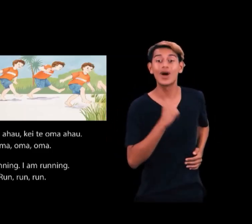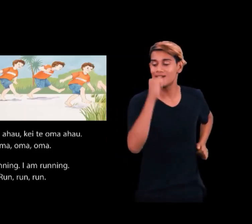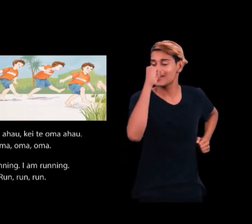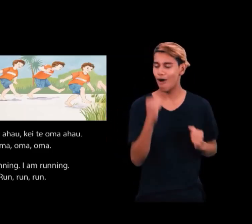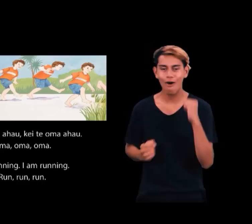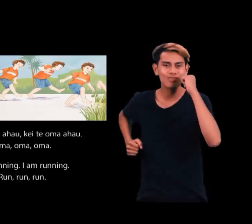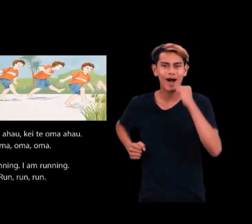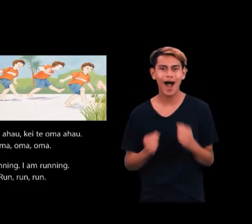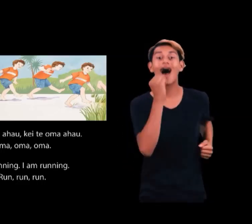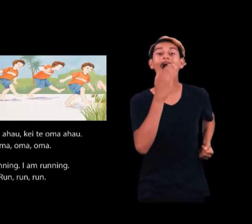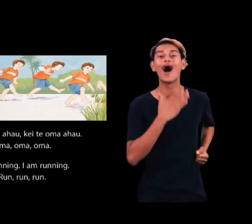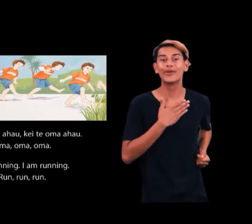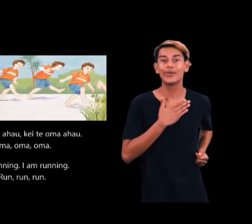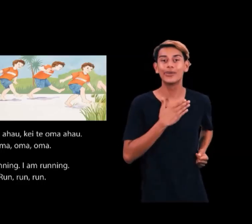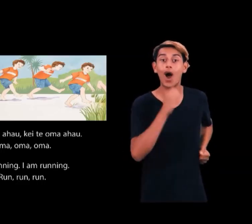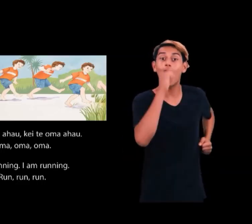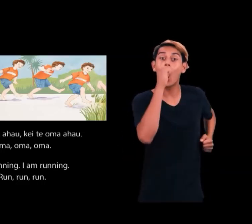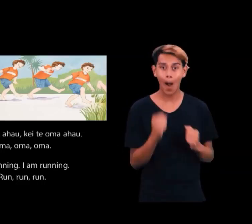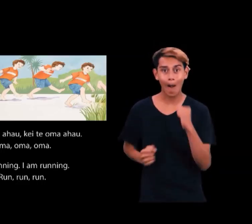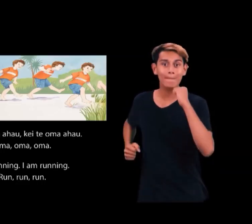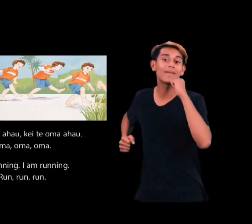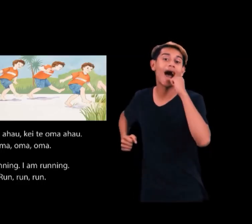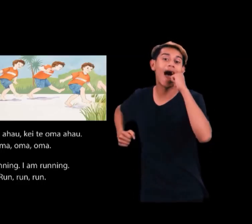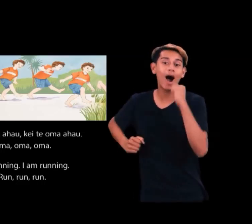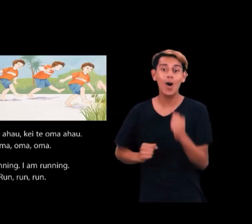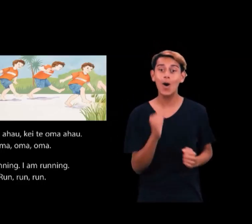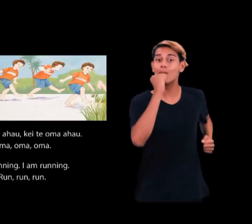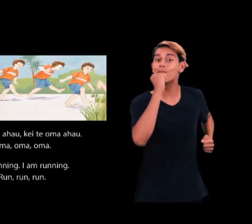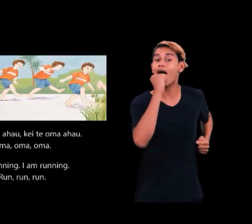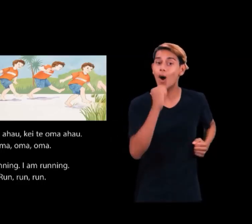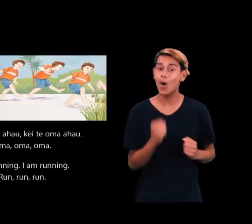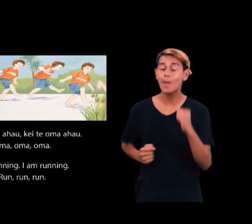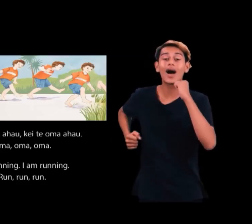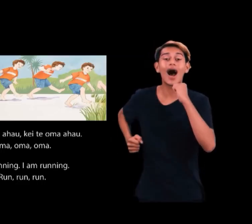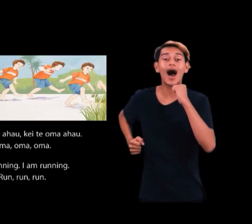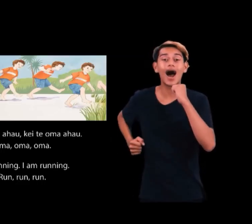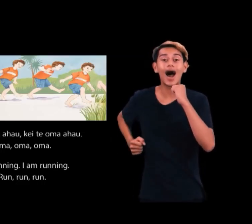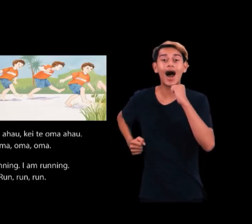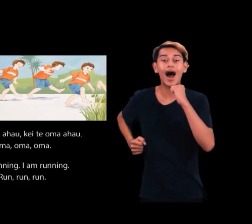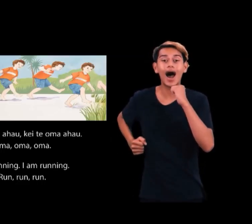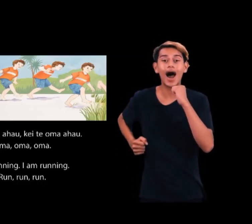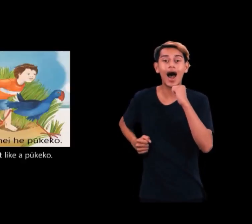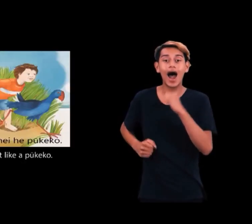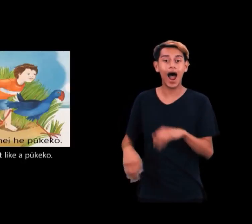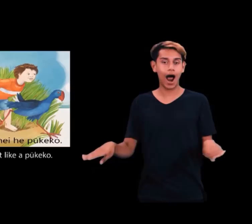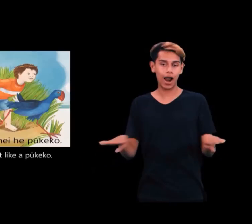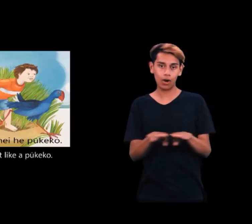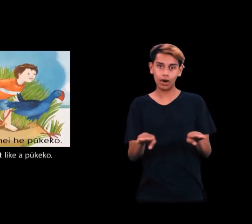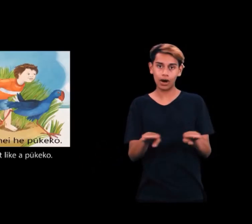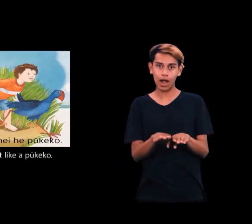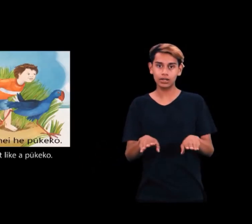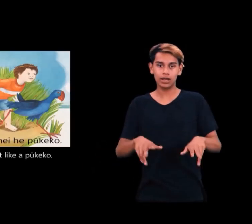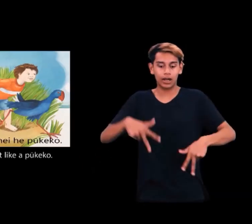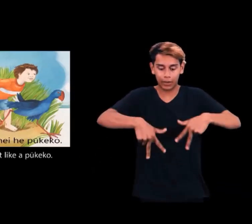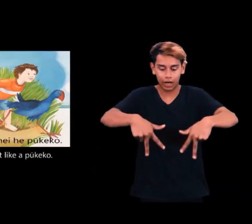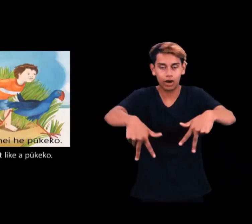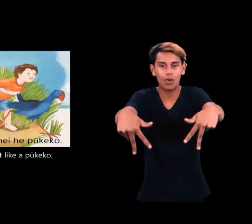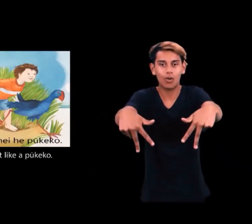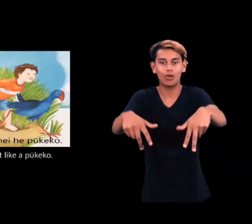Ke te umma aho, umma, umma, umma. Anone he pukiko.